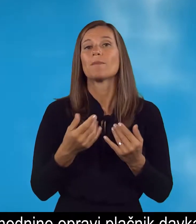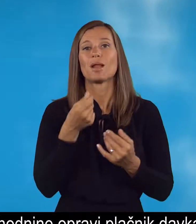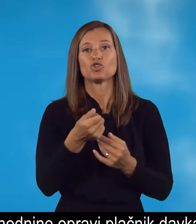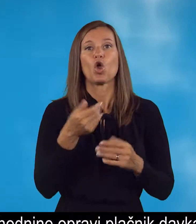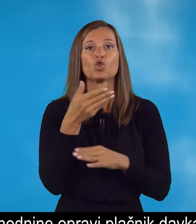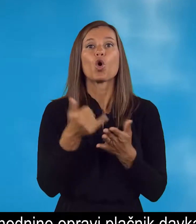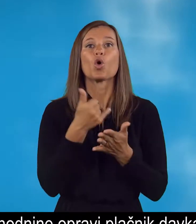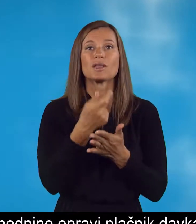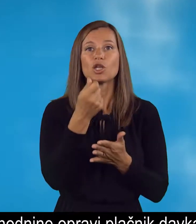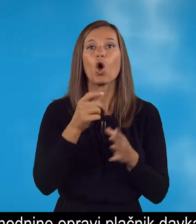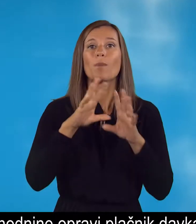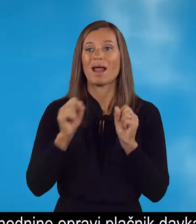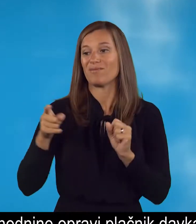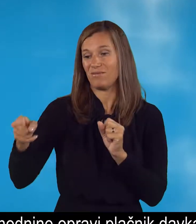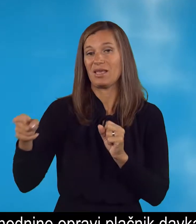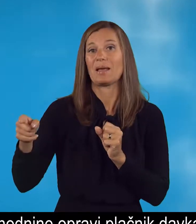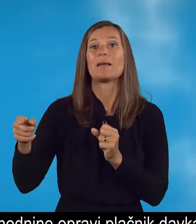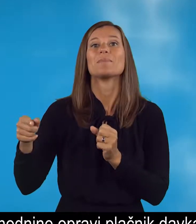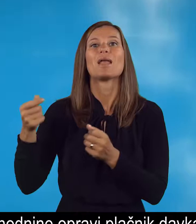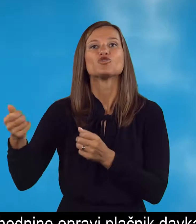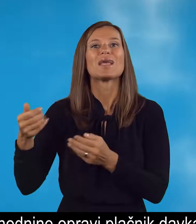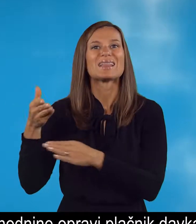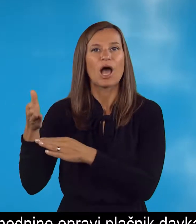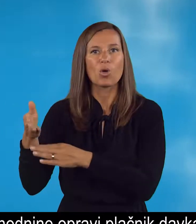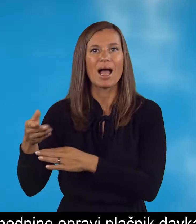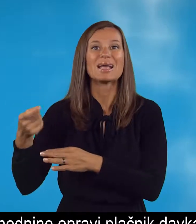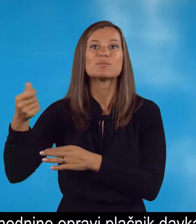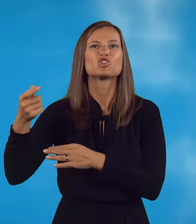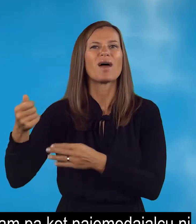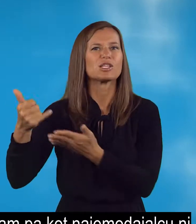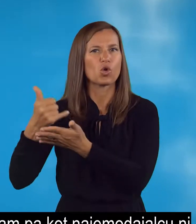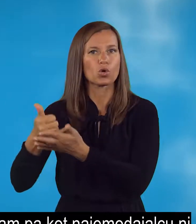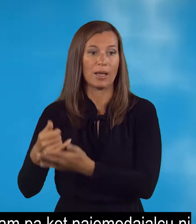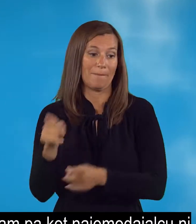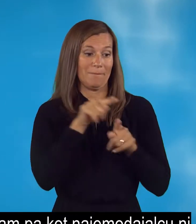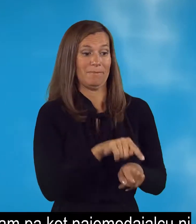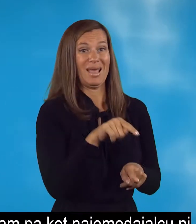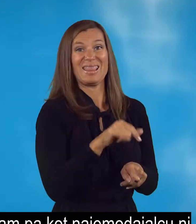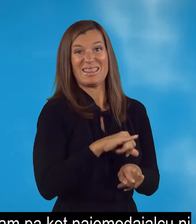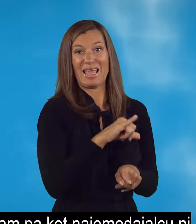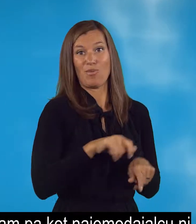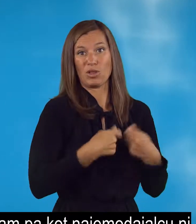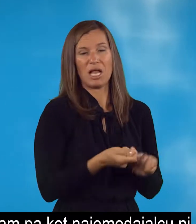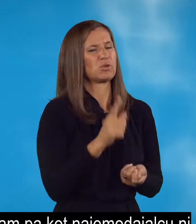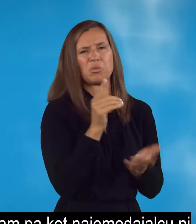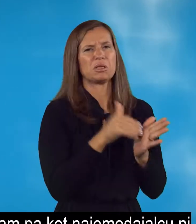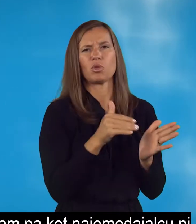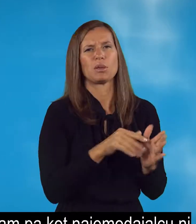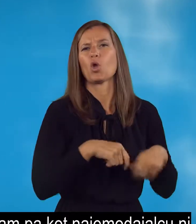opravi plačnik davka, izplačevalec dohodka, vam pa kot najemodajalcu ni potrebno oddajati